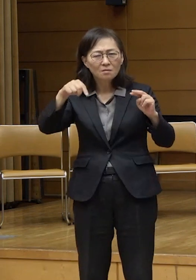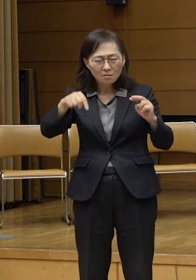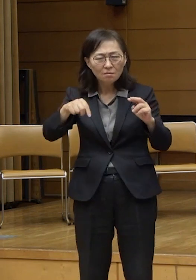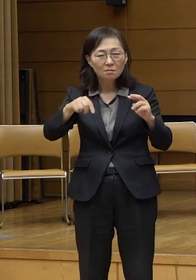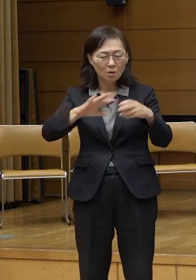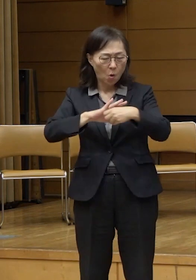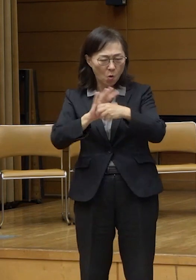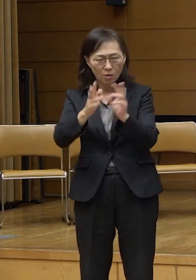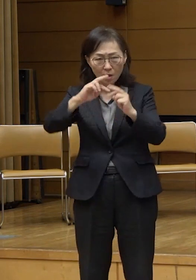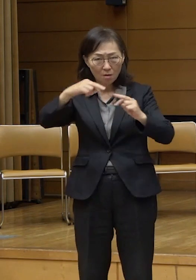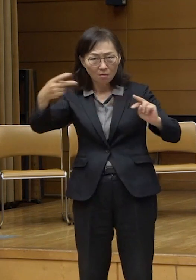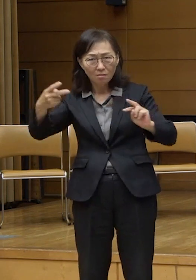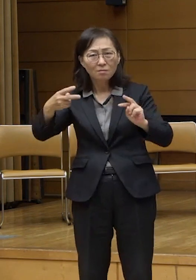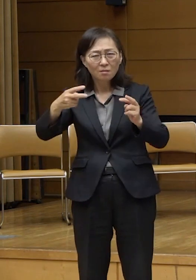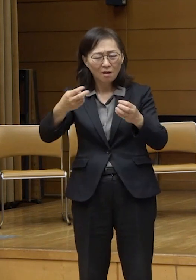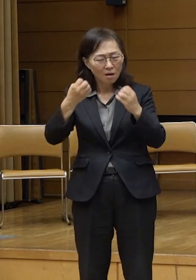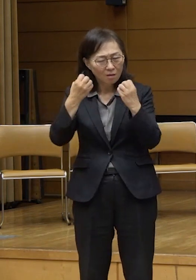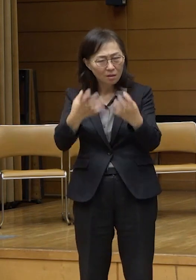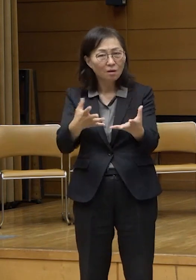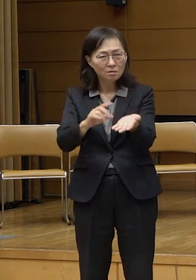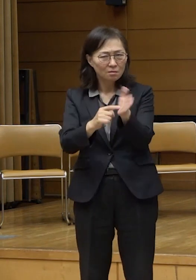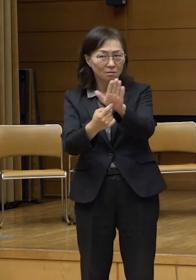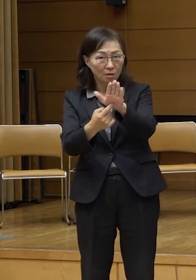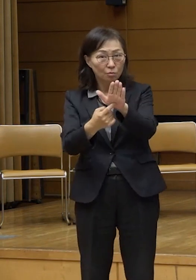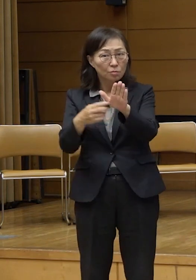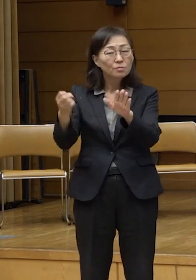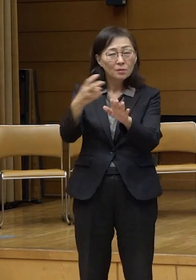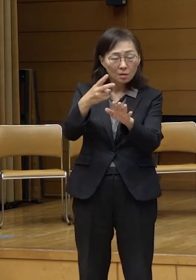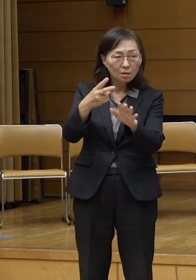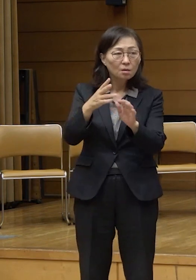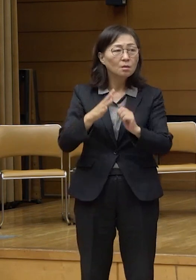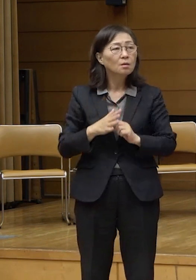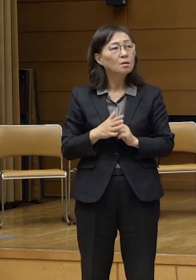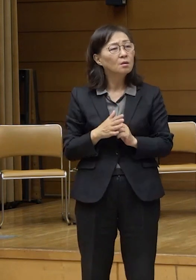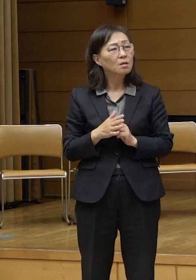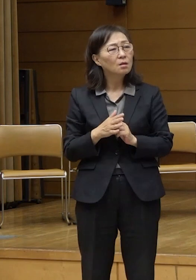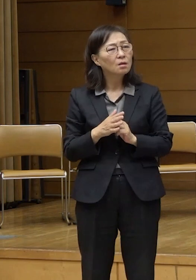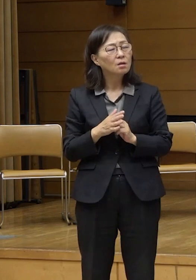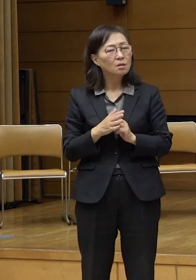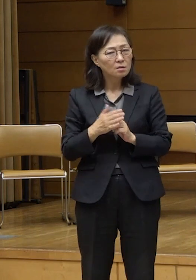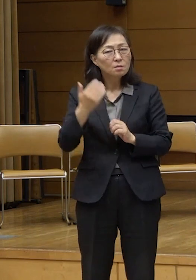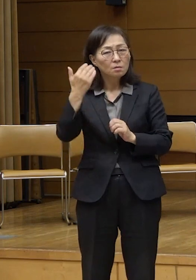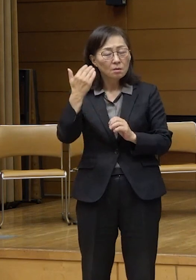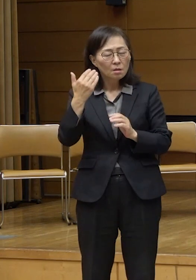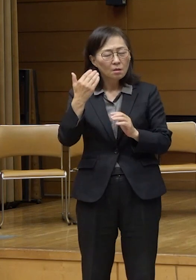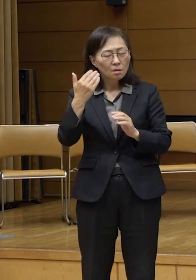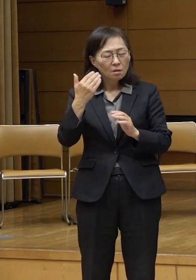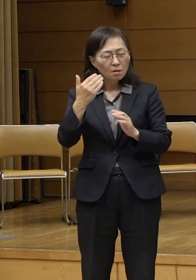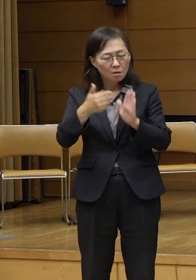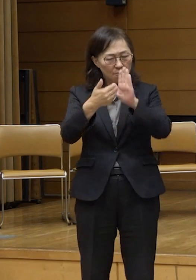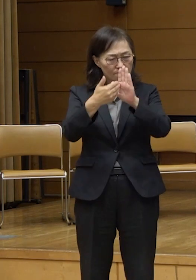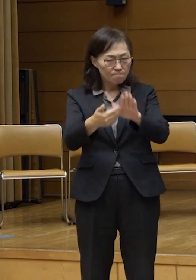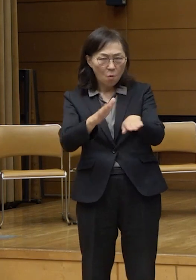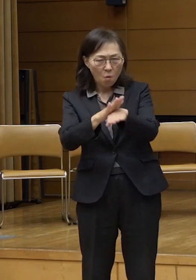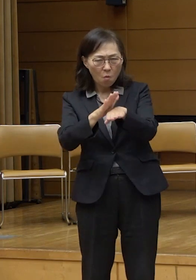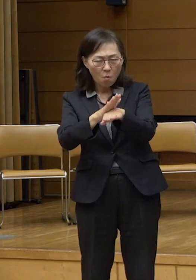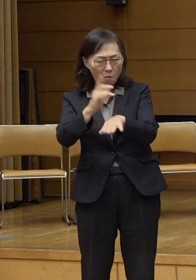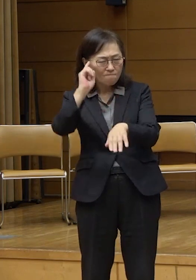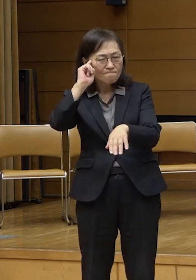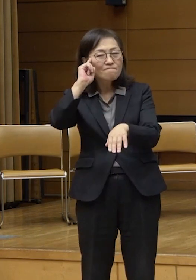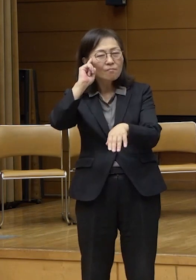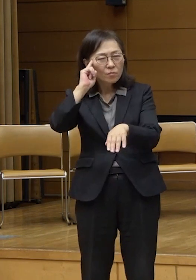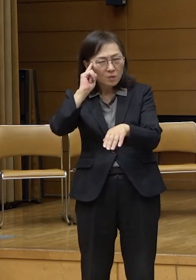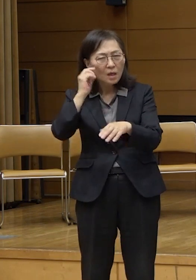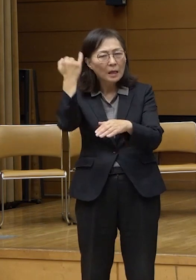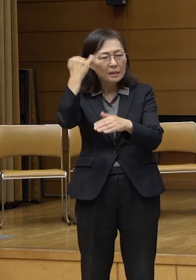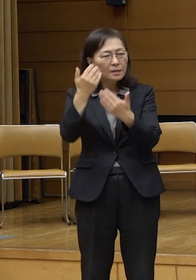ったときなどで致死率が上がってきて、例えば予防的に、ご意見聞くとか、そういったこともあり得るとは思います。いずれにし